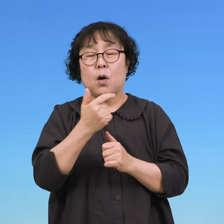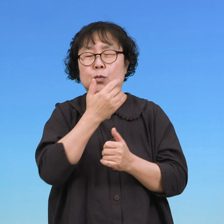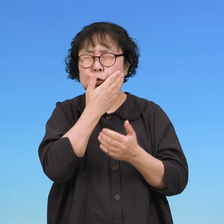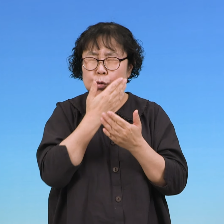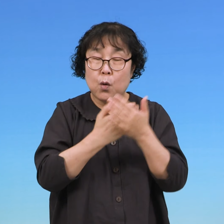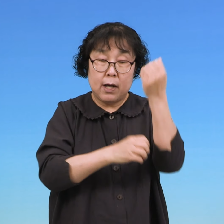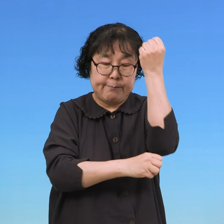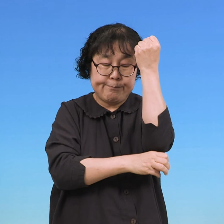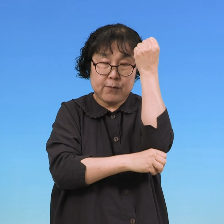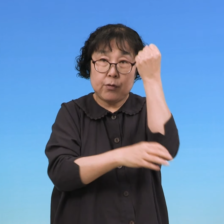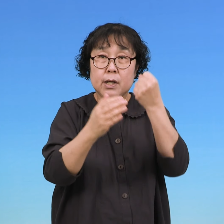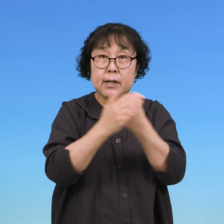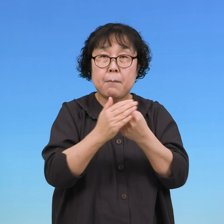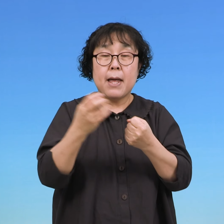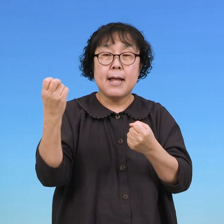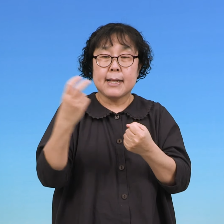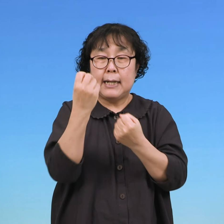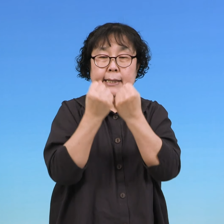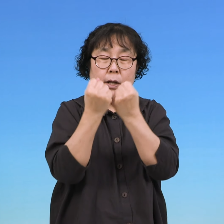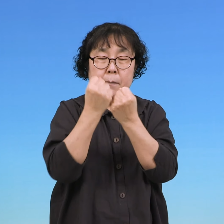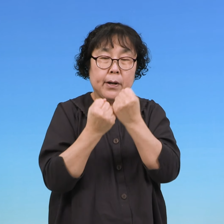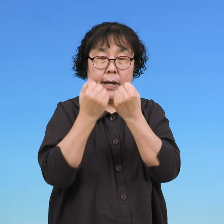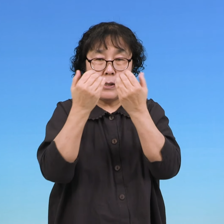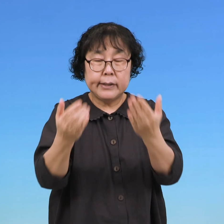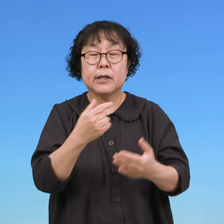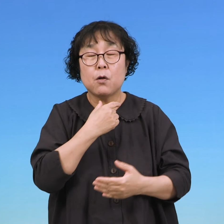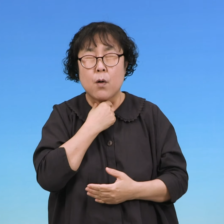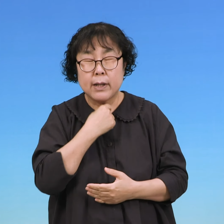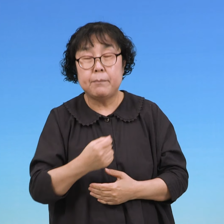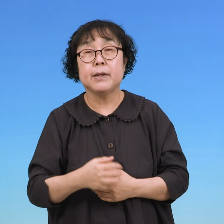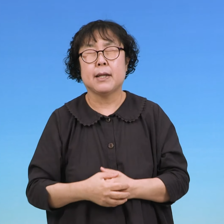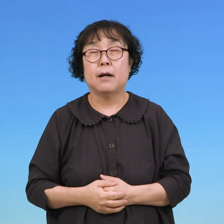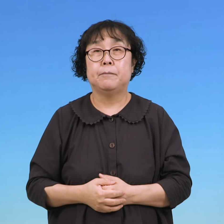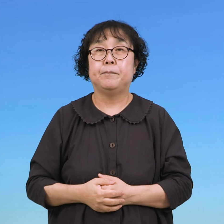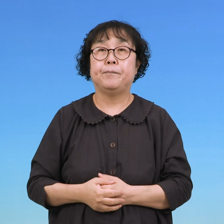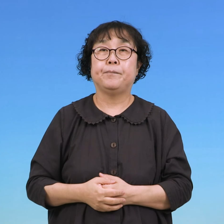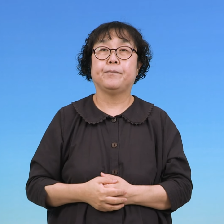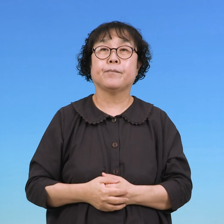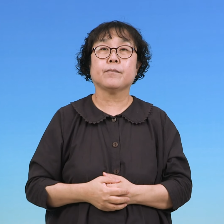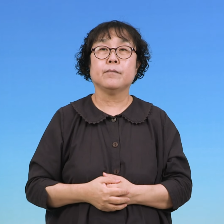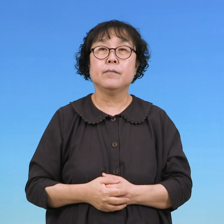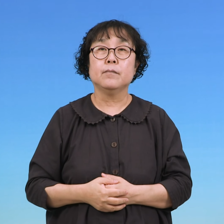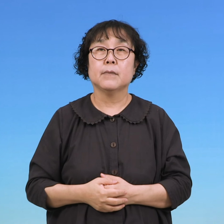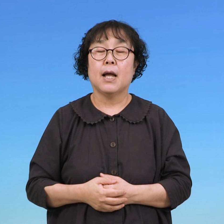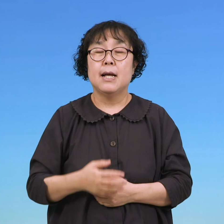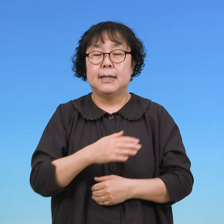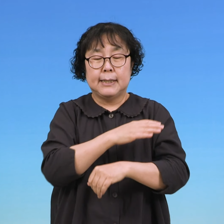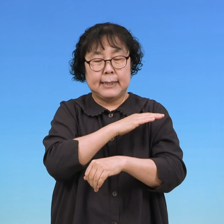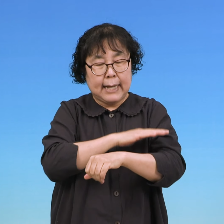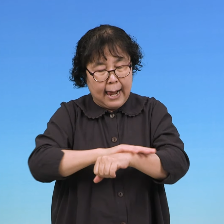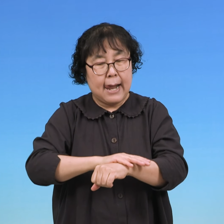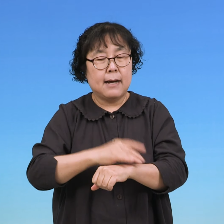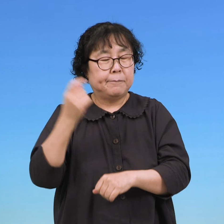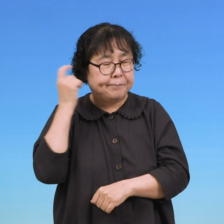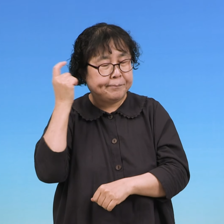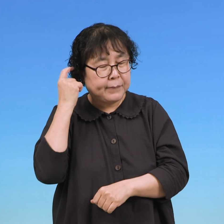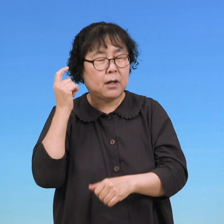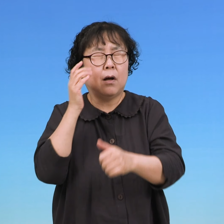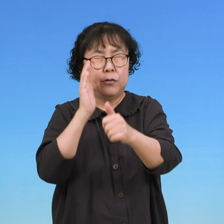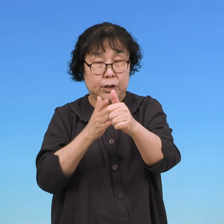너무나 중요한 기준이기 때문에 제가 다시 언급을 하지 않을 수 없습니다. 미리 들으셨던 분은 더 한번 반복해서